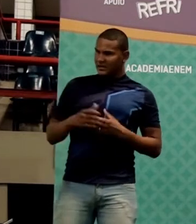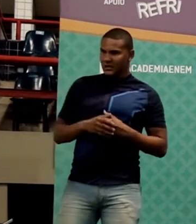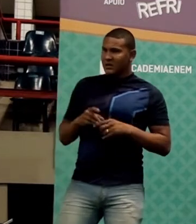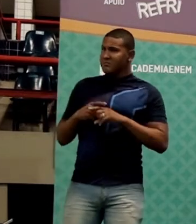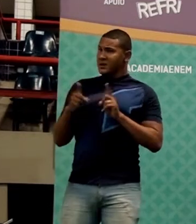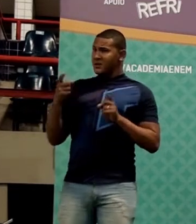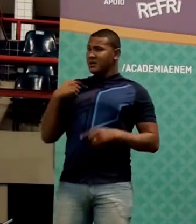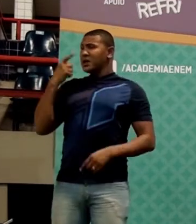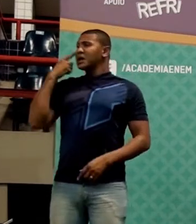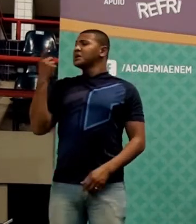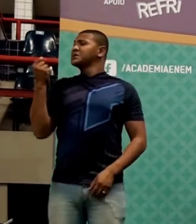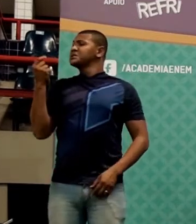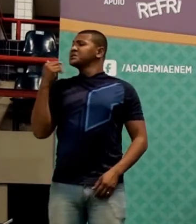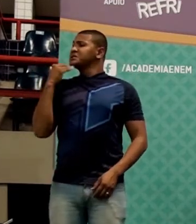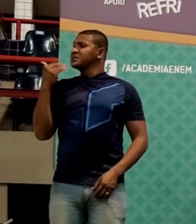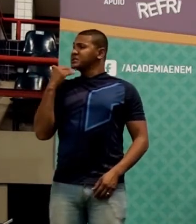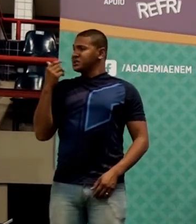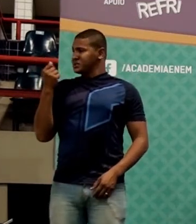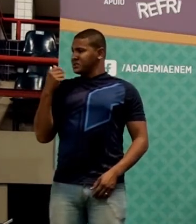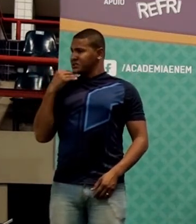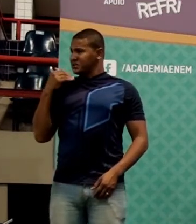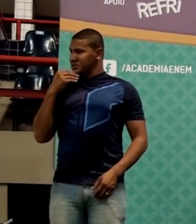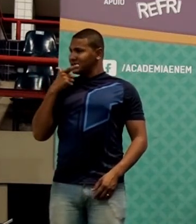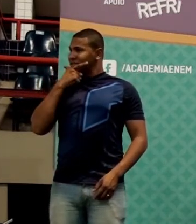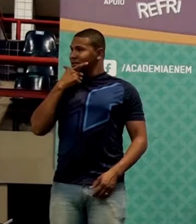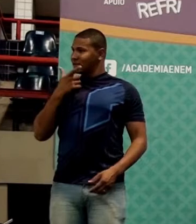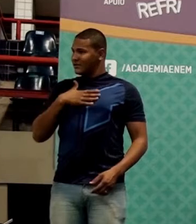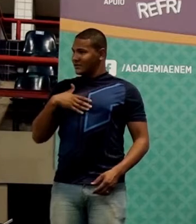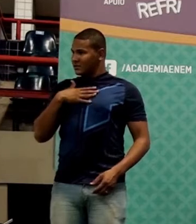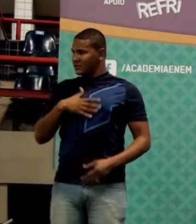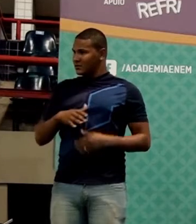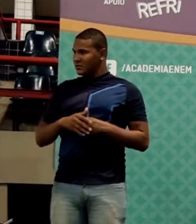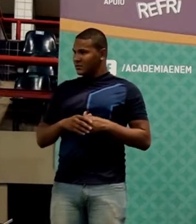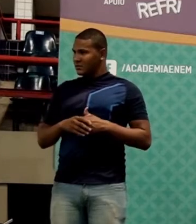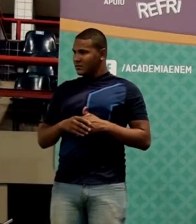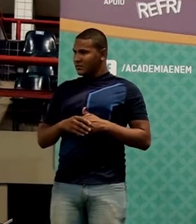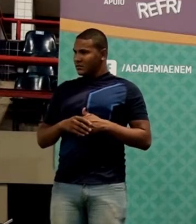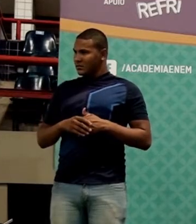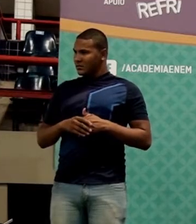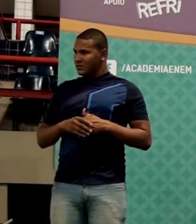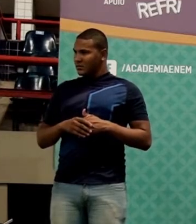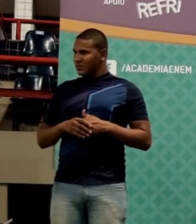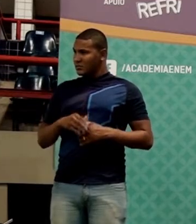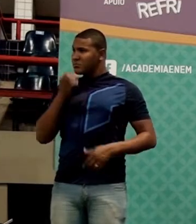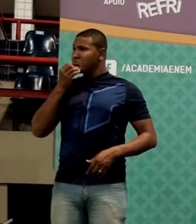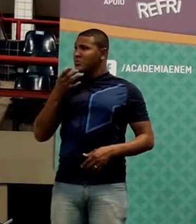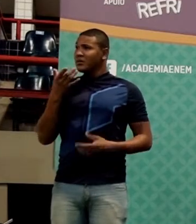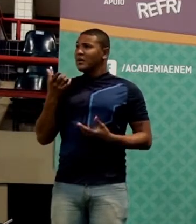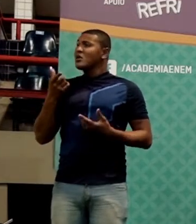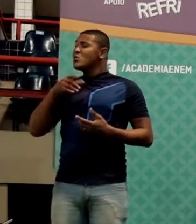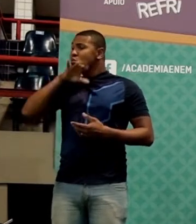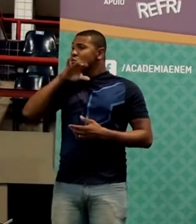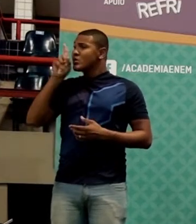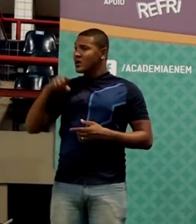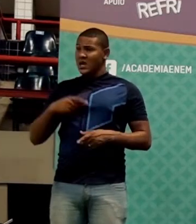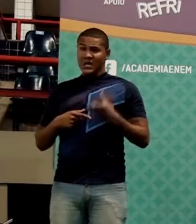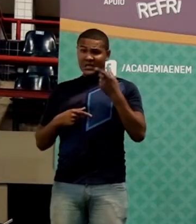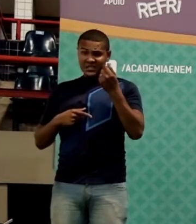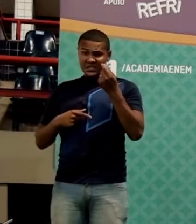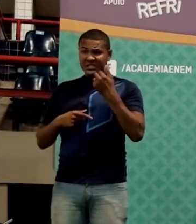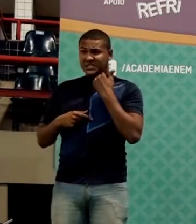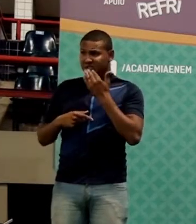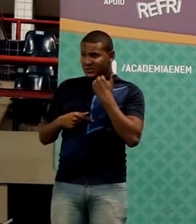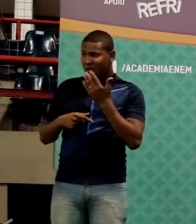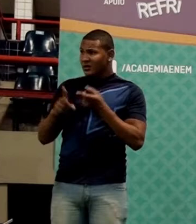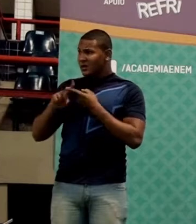sem dinheiro. Pelo menos é alguma coisa. Pior é ser feliz e infeliz, as duas coisas juntas. Não é não? Eu